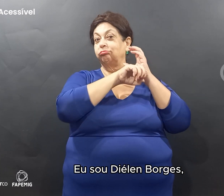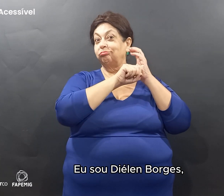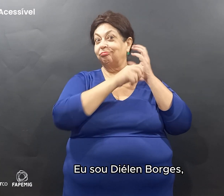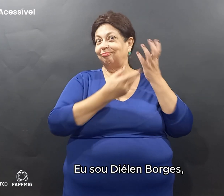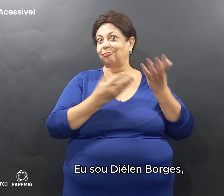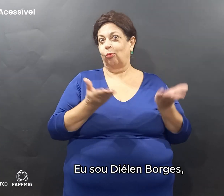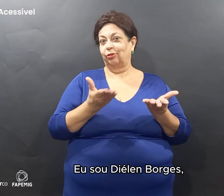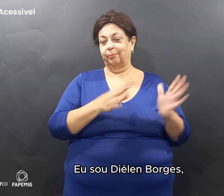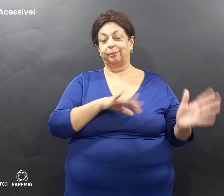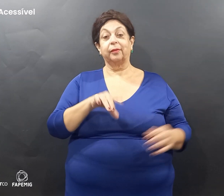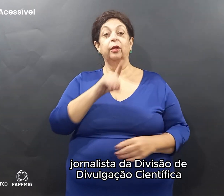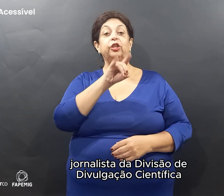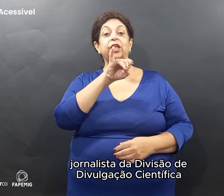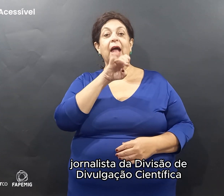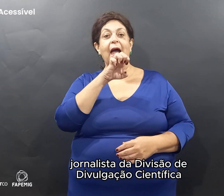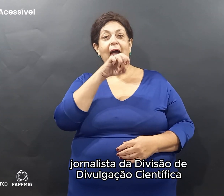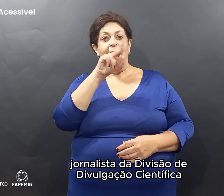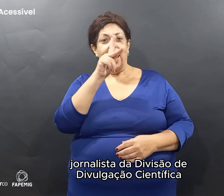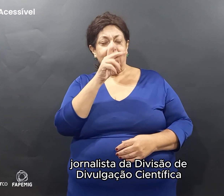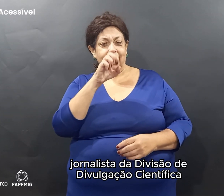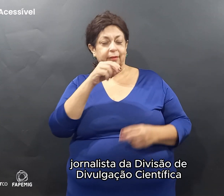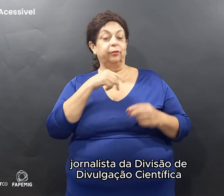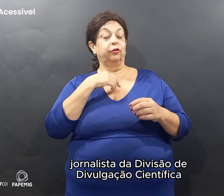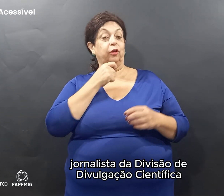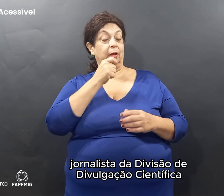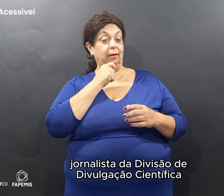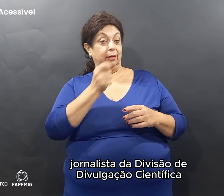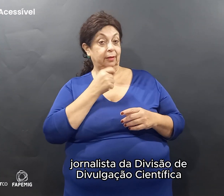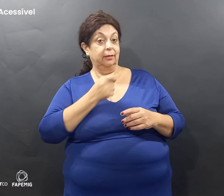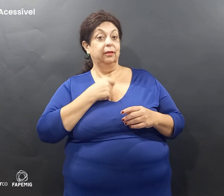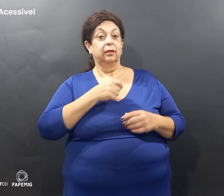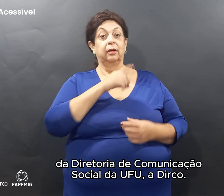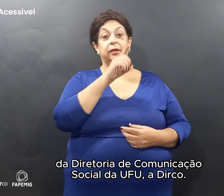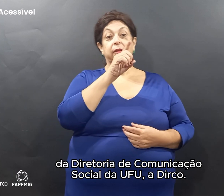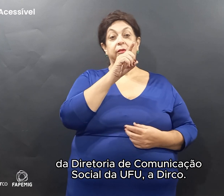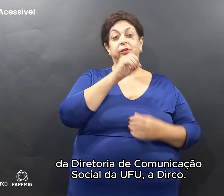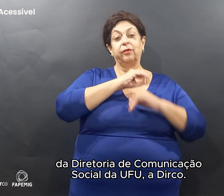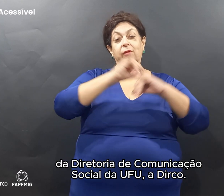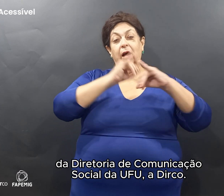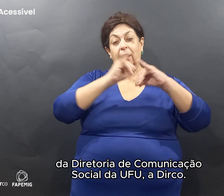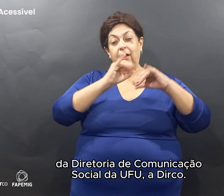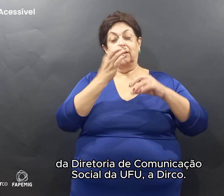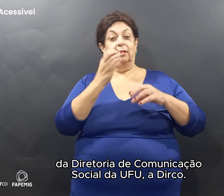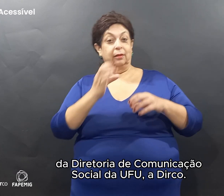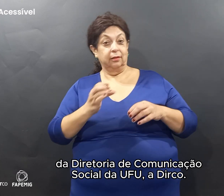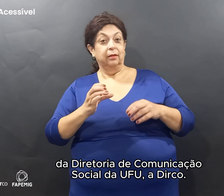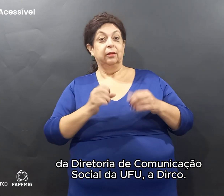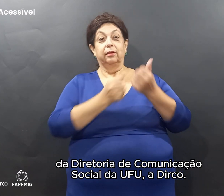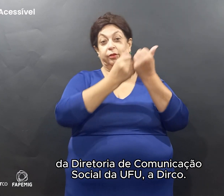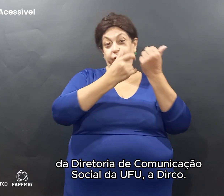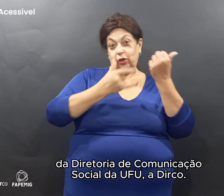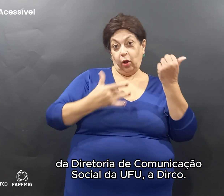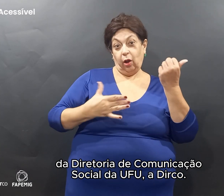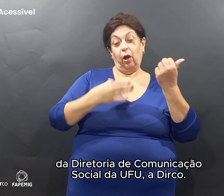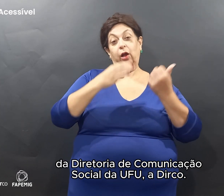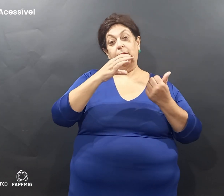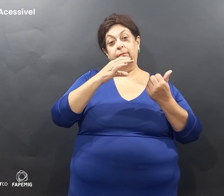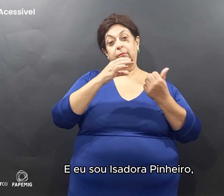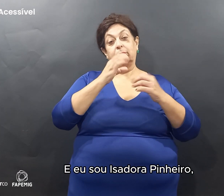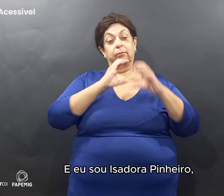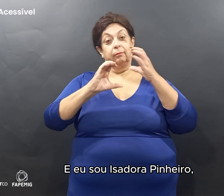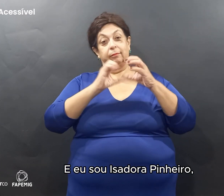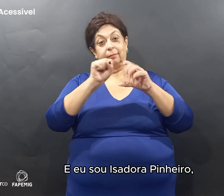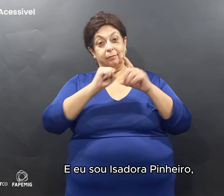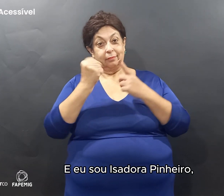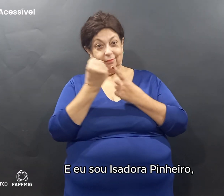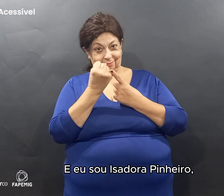Eu sou Dielen Borges, jornalista da Divisão de Divulgação Científica da Diretoria de Comunicação Social da UFO, a DIRCO.